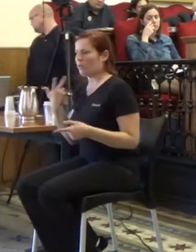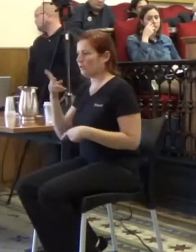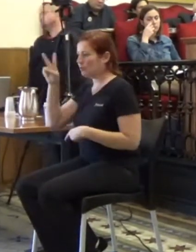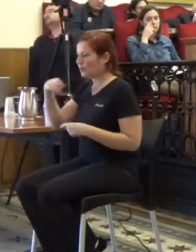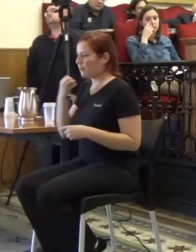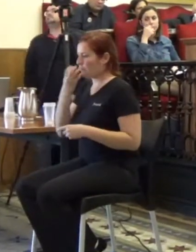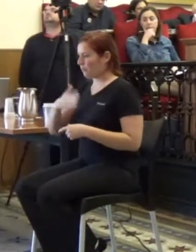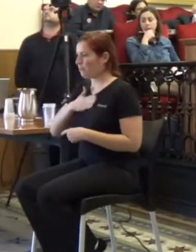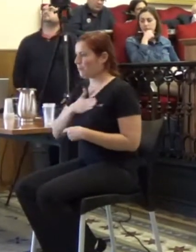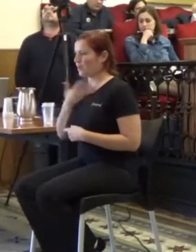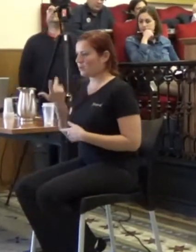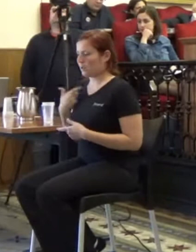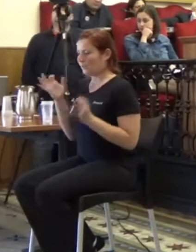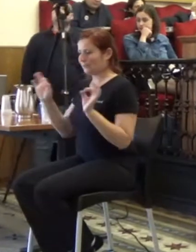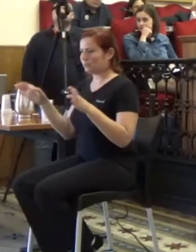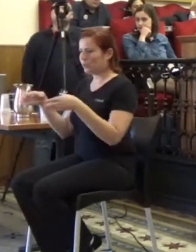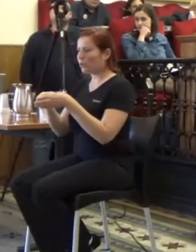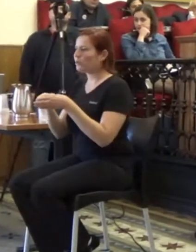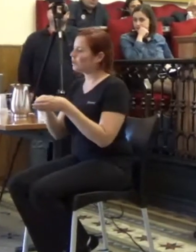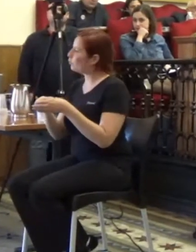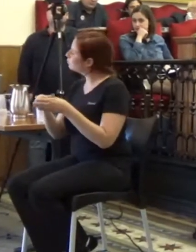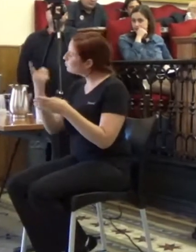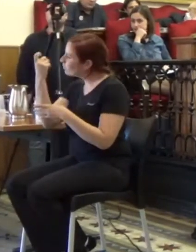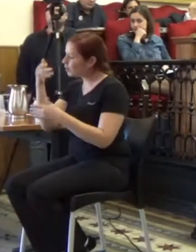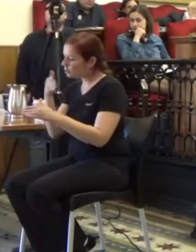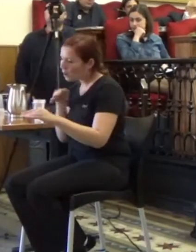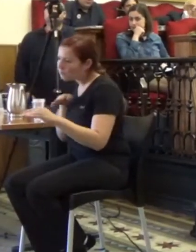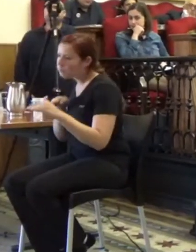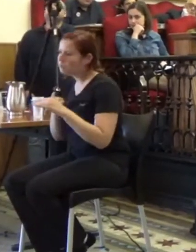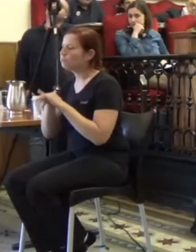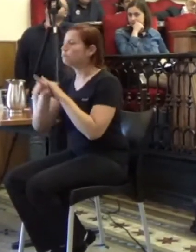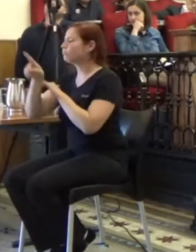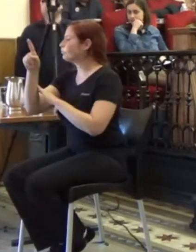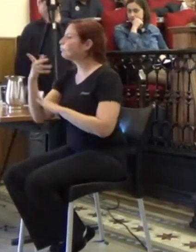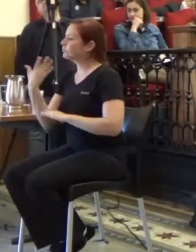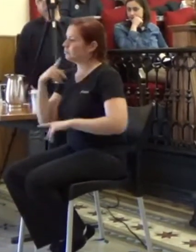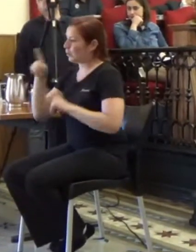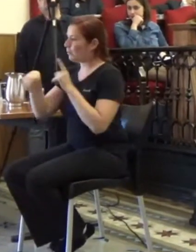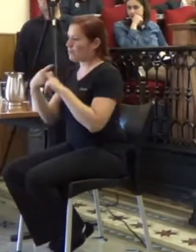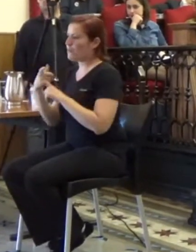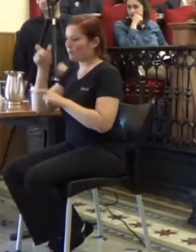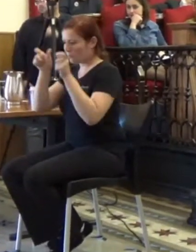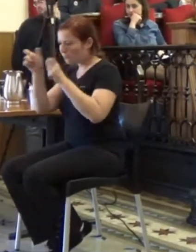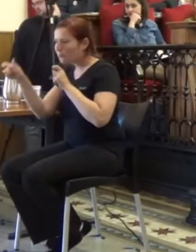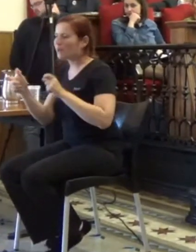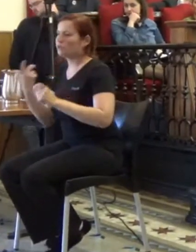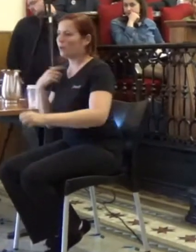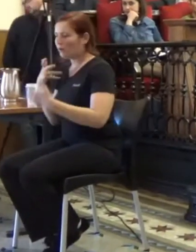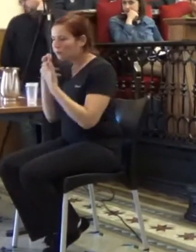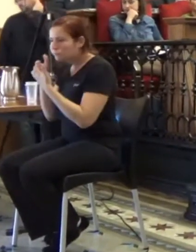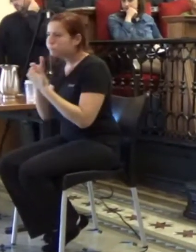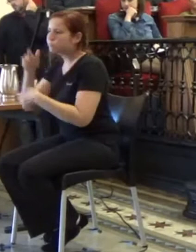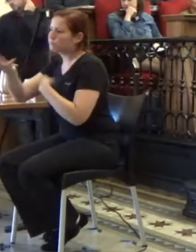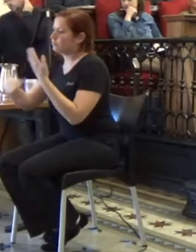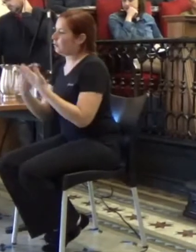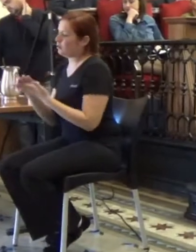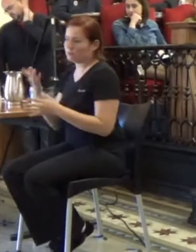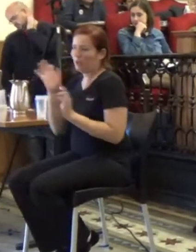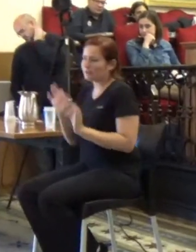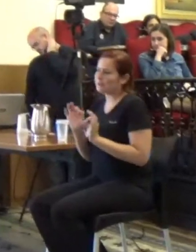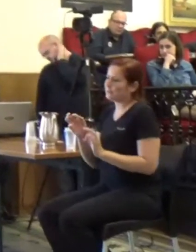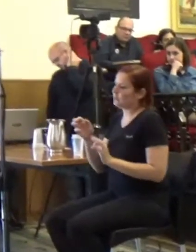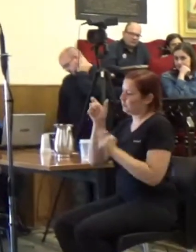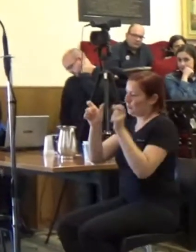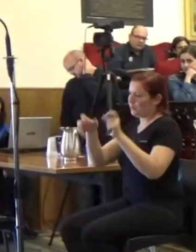de un colectivo comprometido que todavía hay un largo camino que recorrer y muchas generaciones para que la aceptación y la convivencia de las personas con